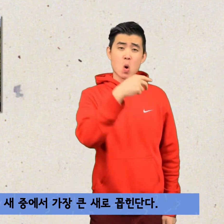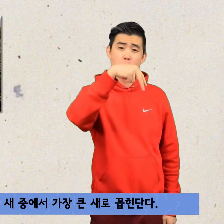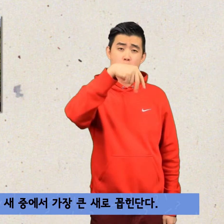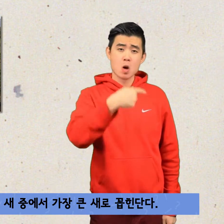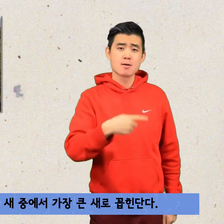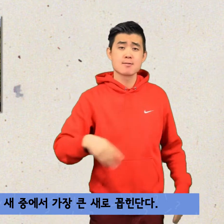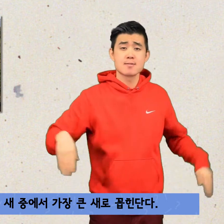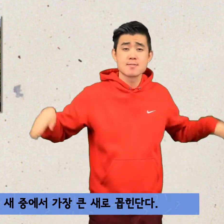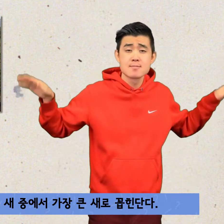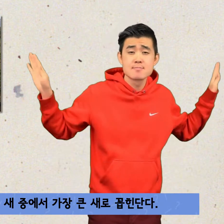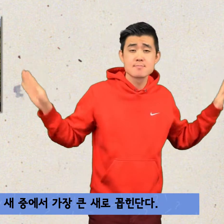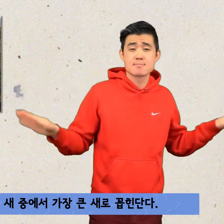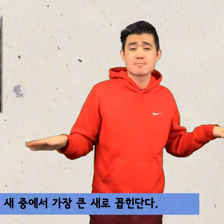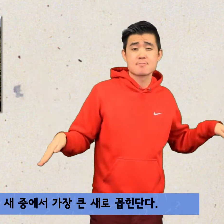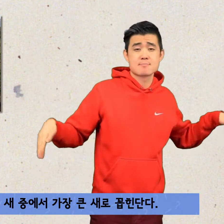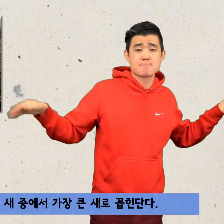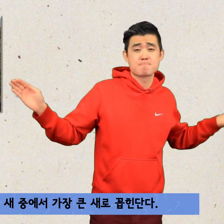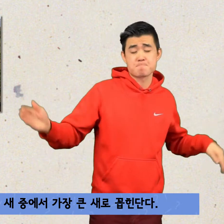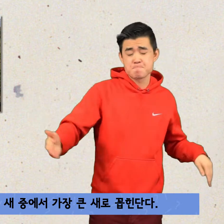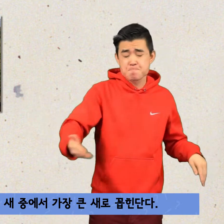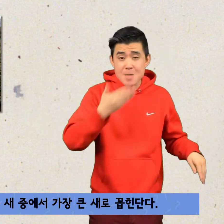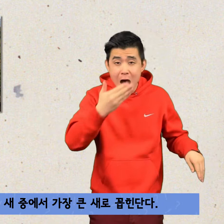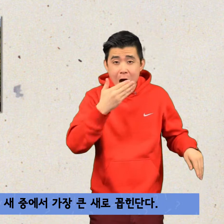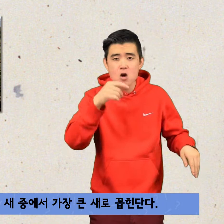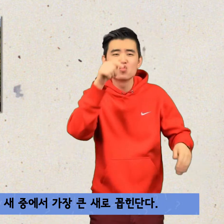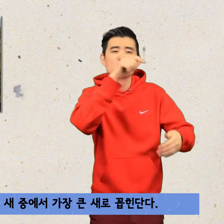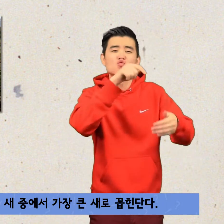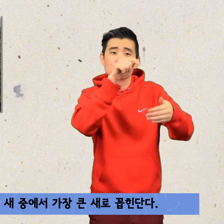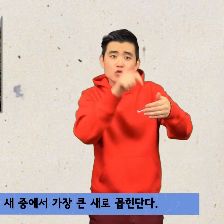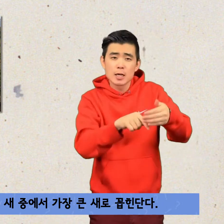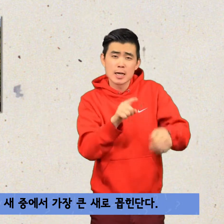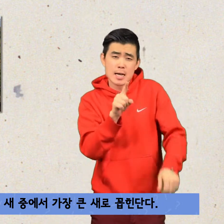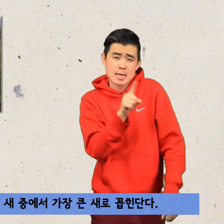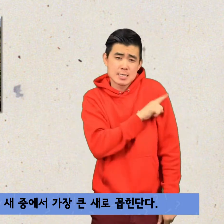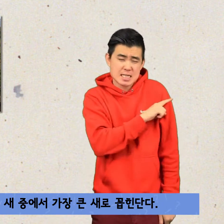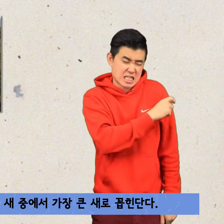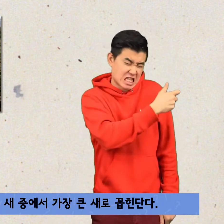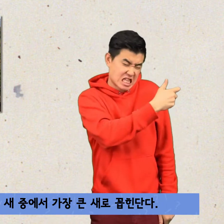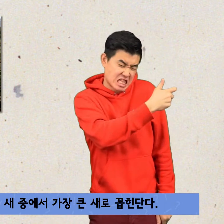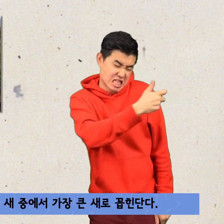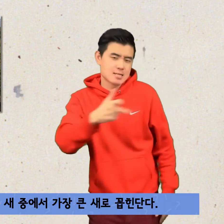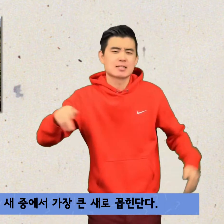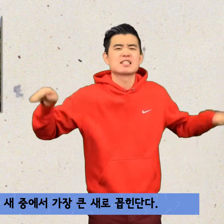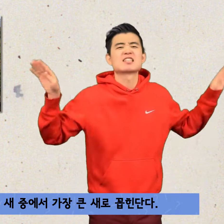엘버트로스는 날 수 있는 새 중에서 가장 큰 새로 꼽힌단다.